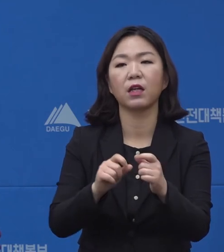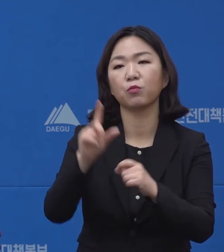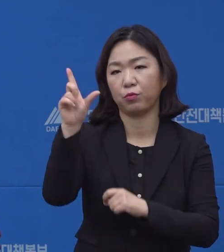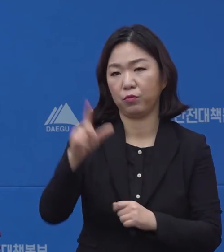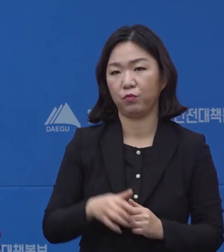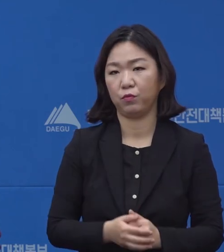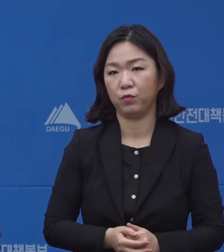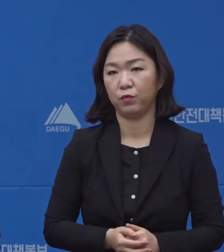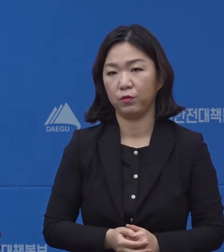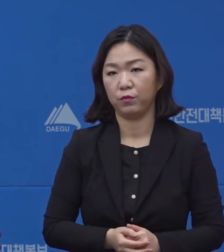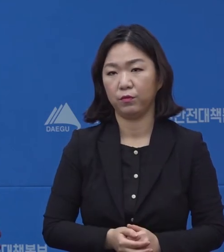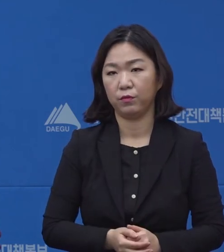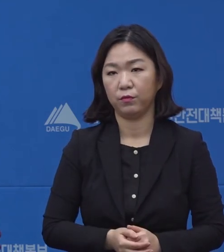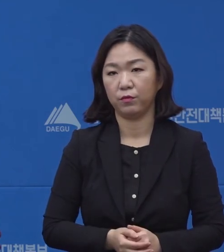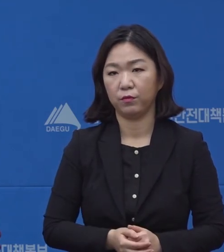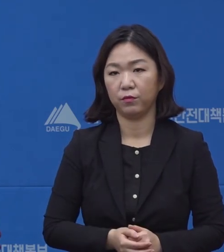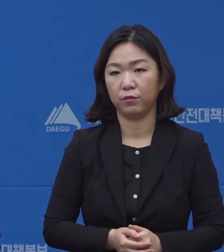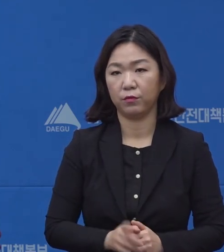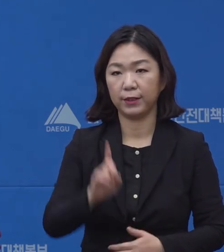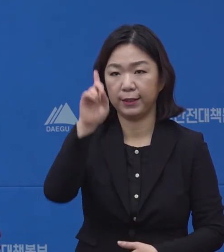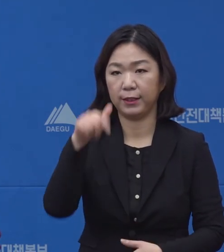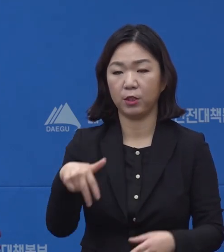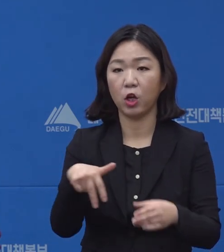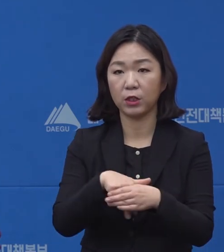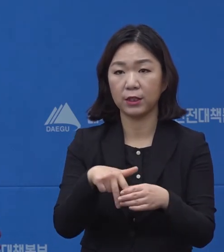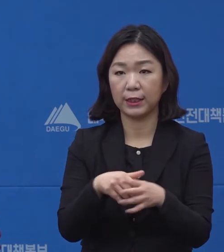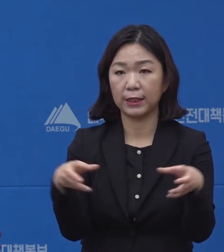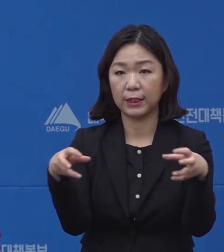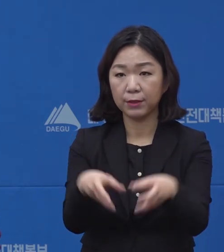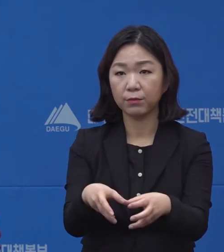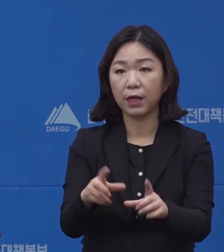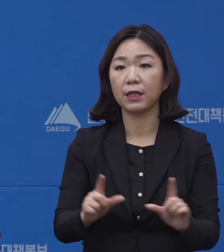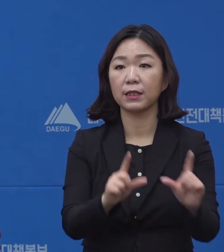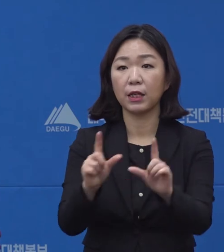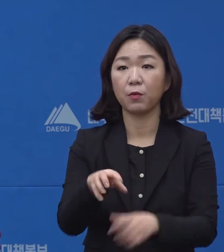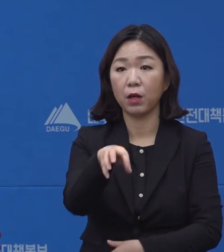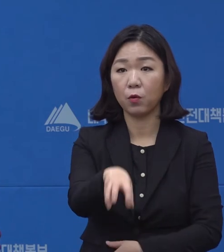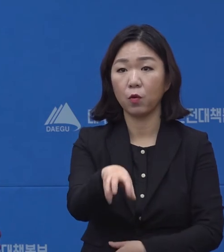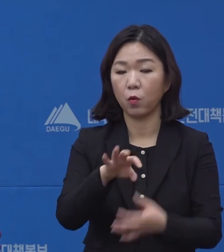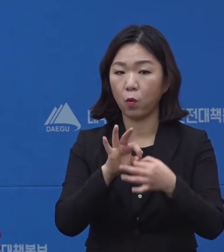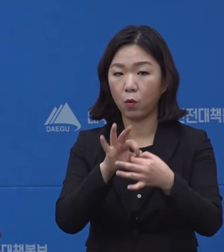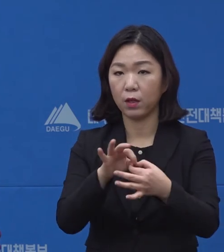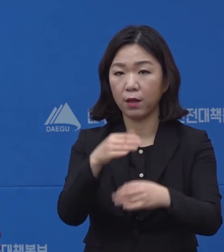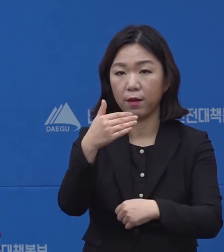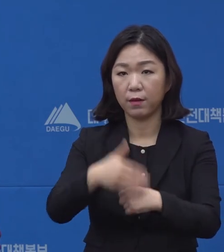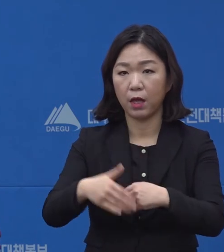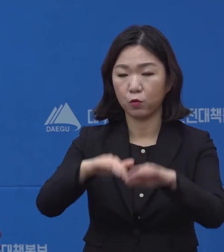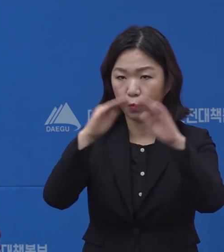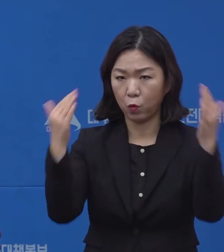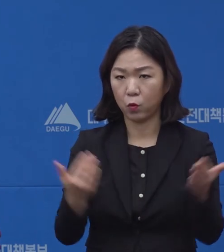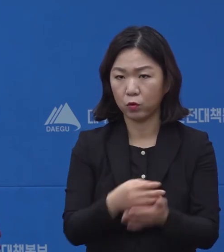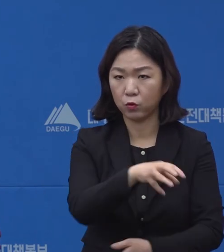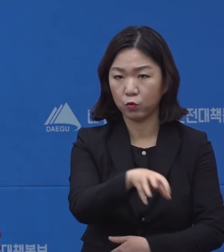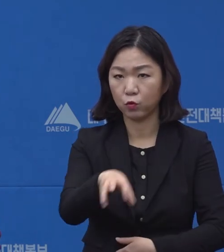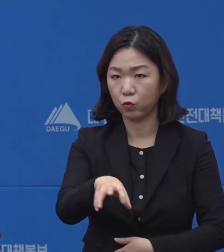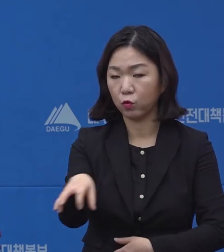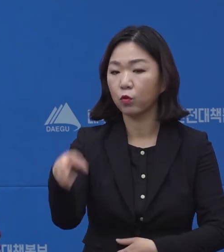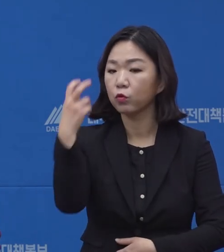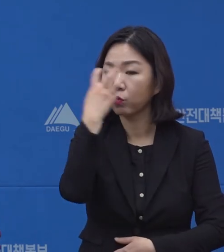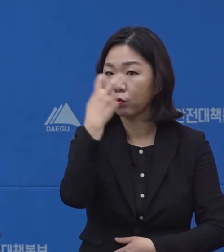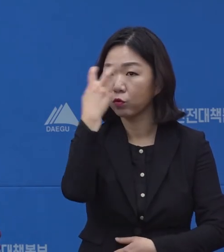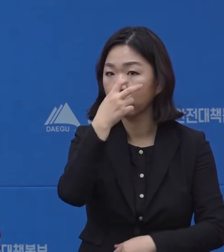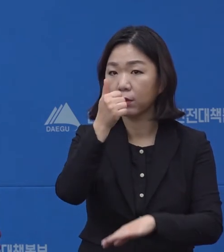다수입니다. 신천지 집단거주시설과 관련하여 대구 전 지역을 대상으로